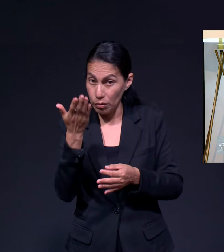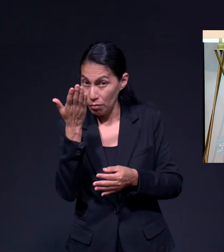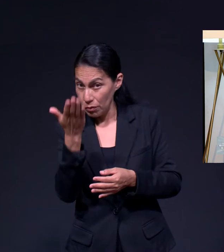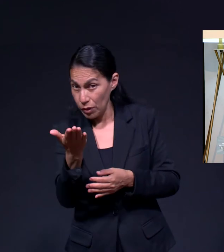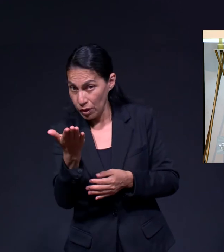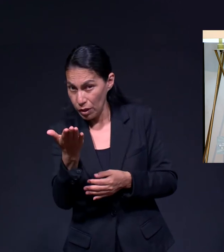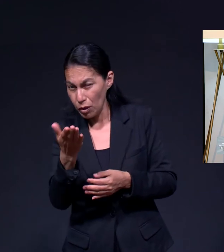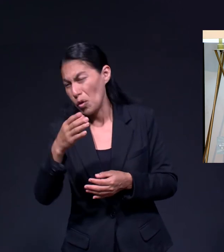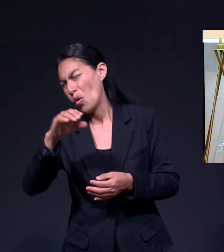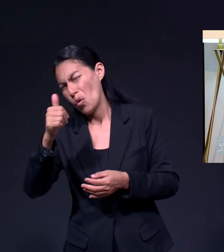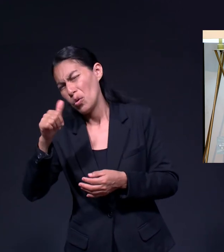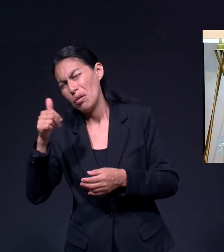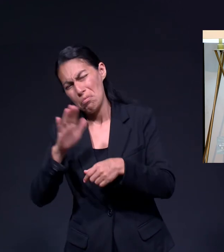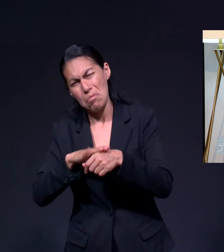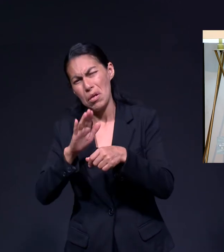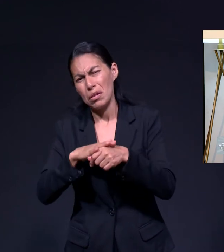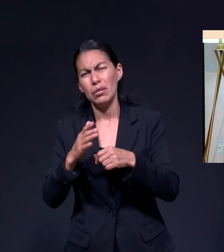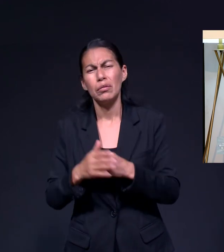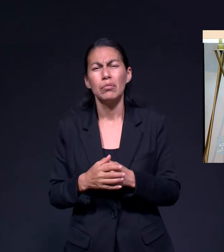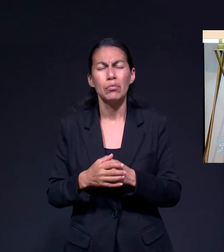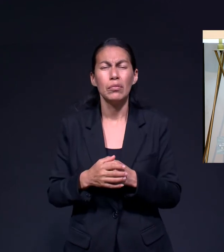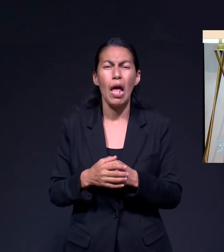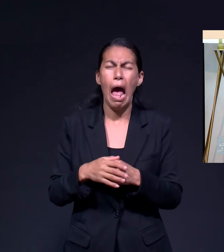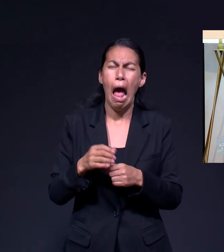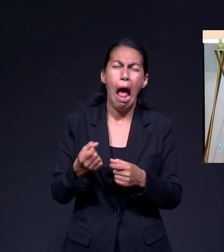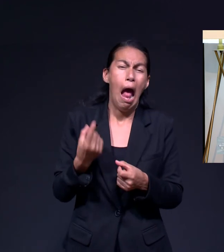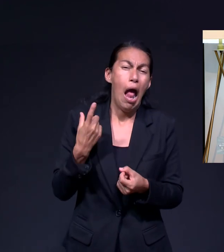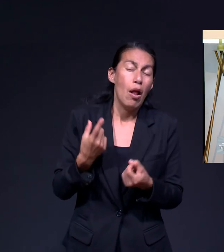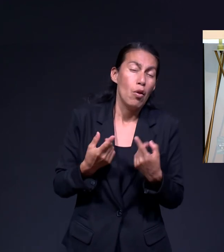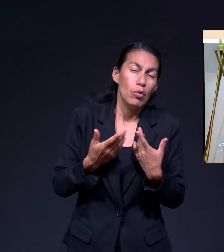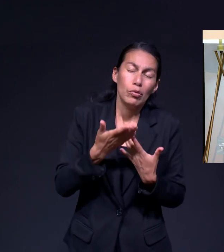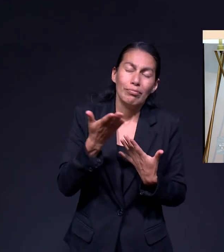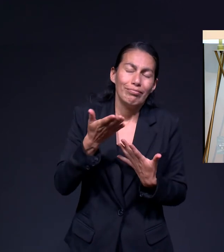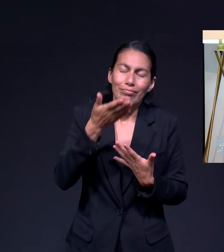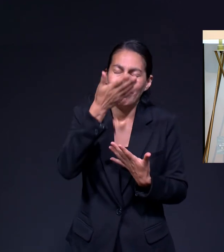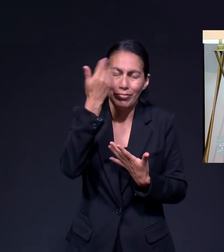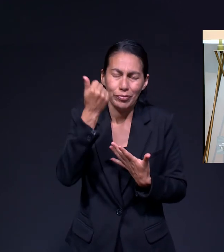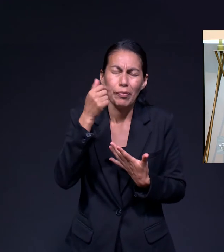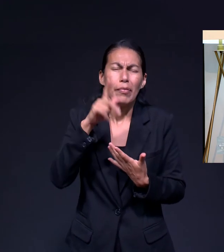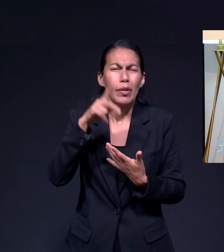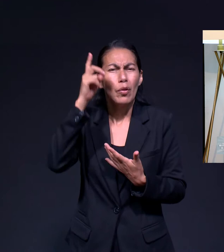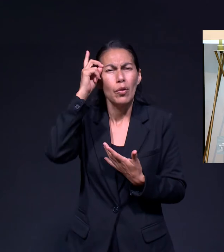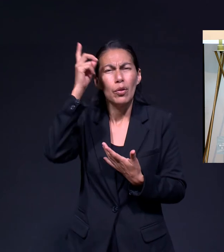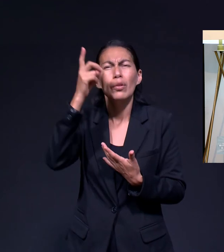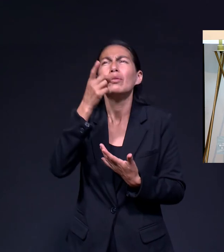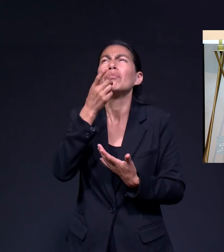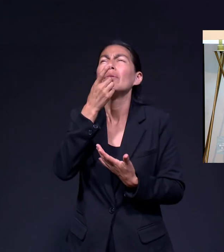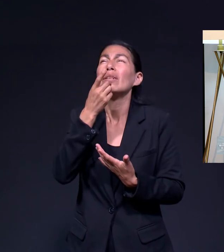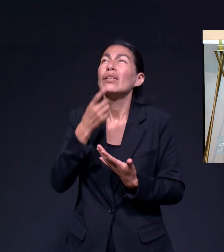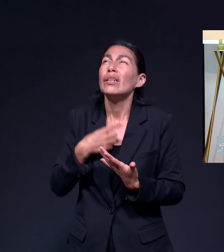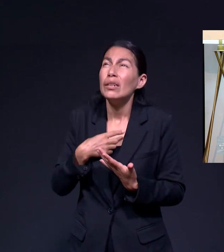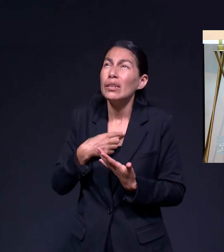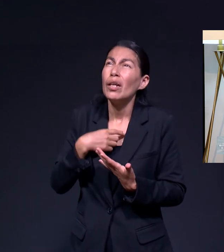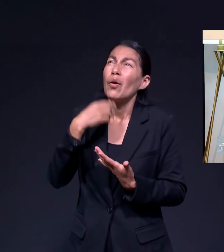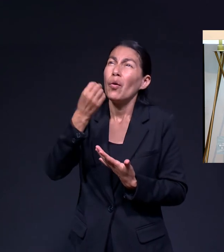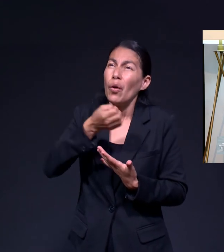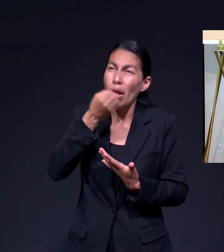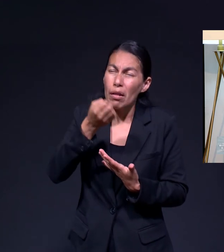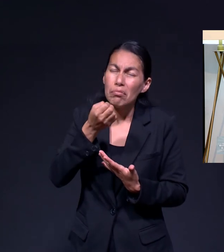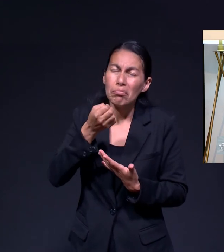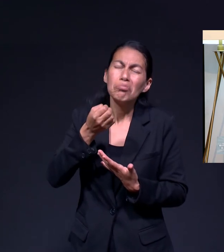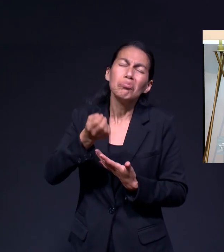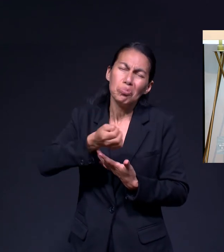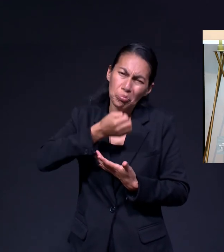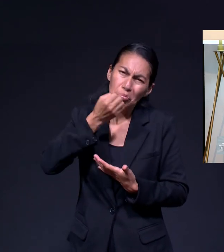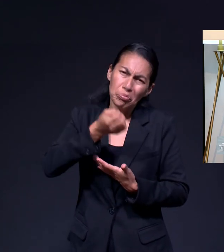orando no solo por lo que ustedes nos piden sino algo aún más por algo más grande todavía que